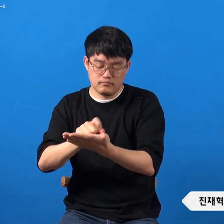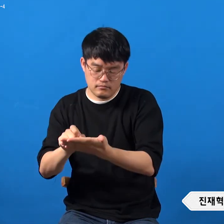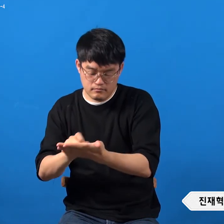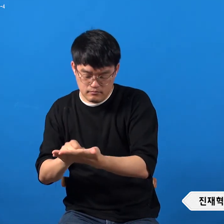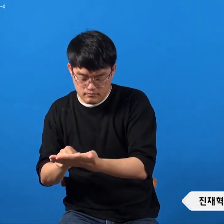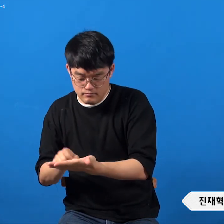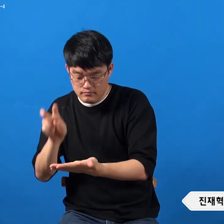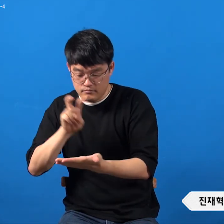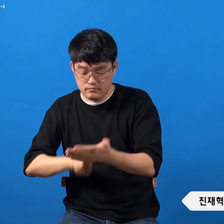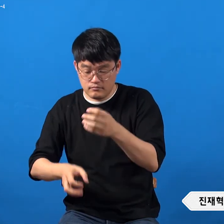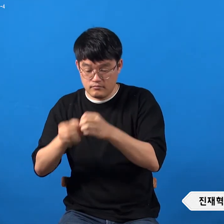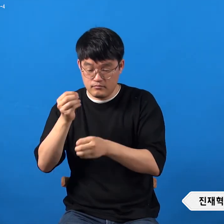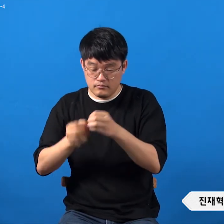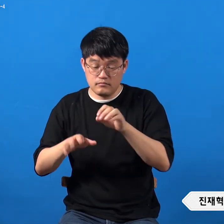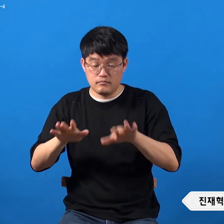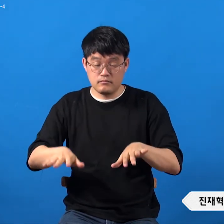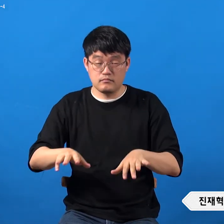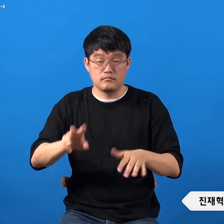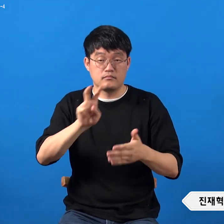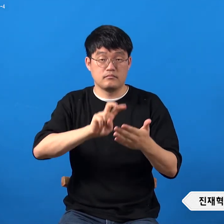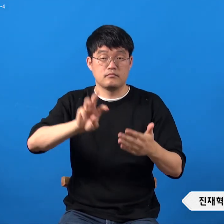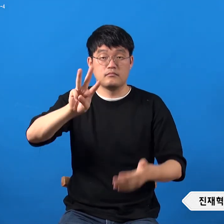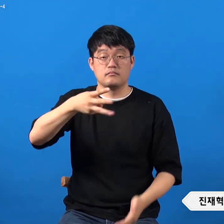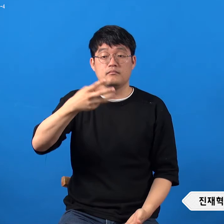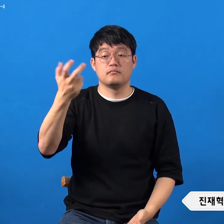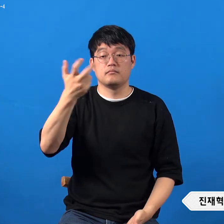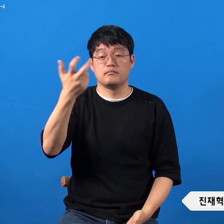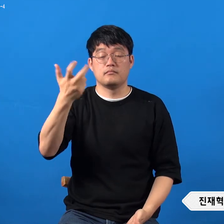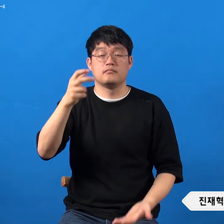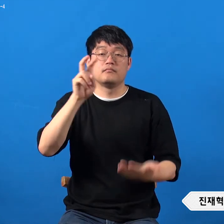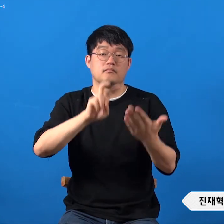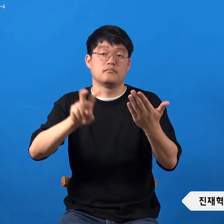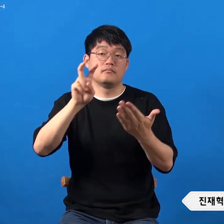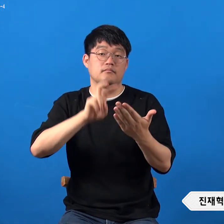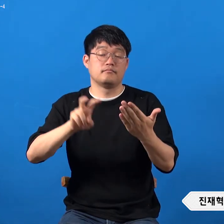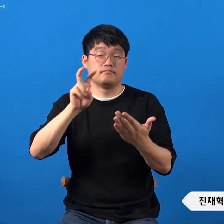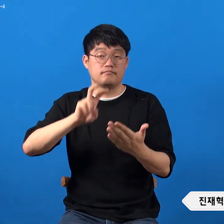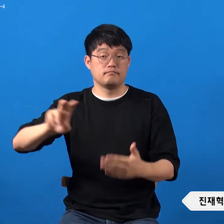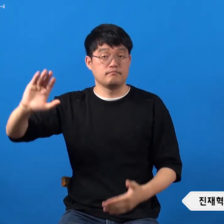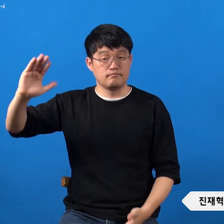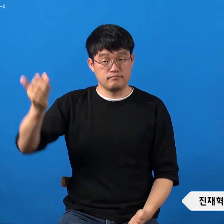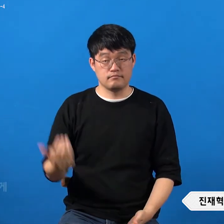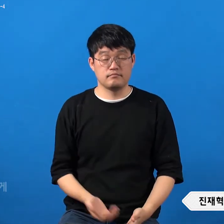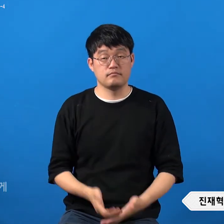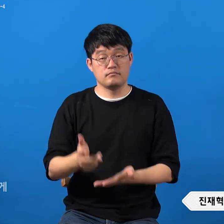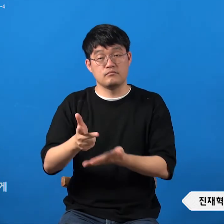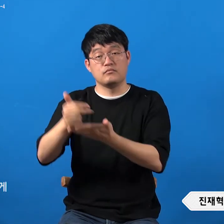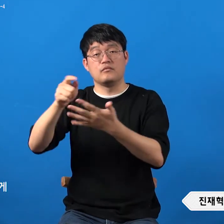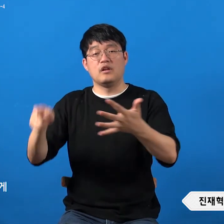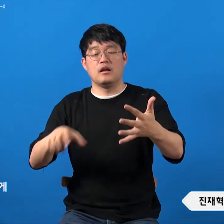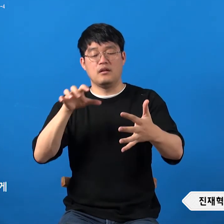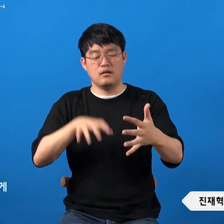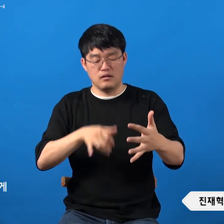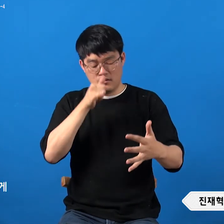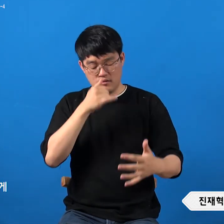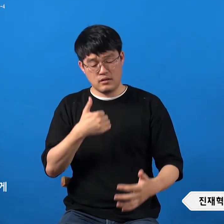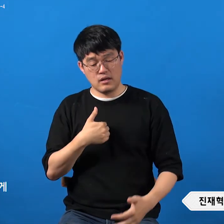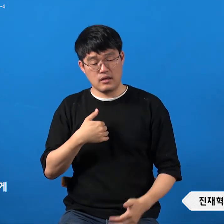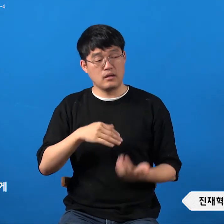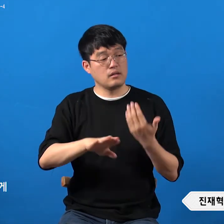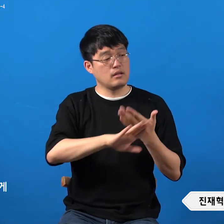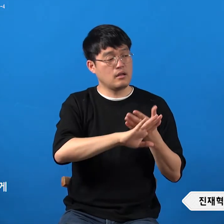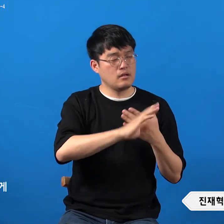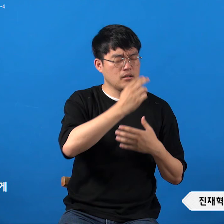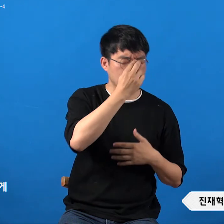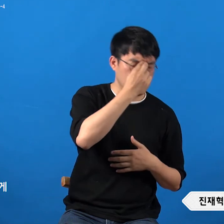그 시가 오늘 370장 찬양이 됩니다. 주 안에 있는 나에게 딴 근심이